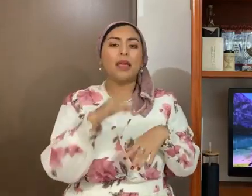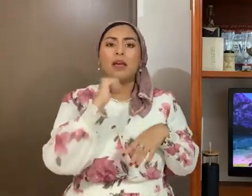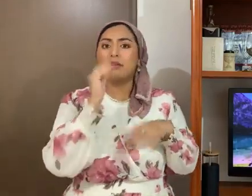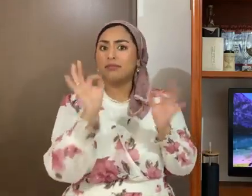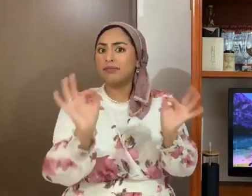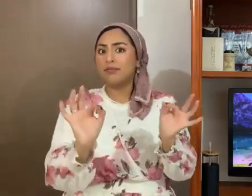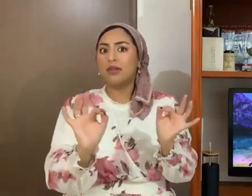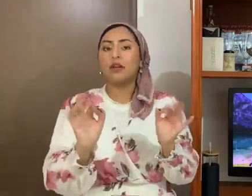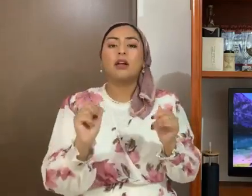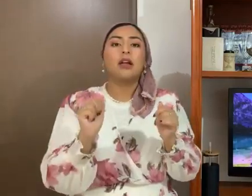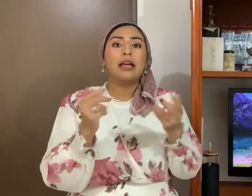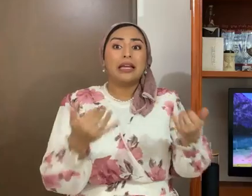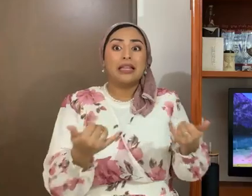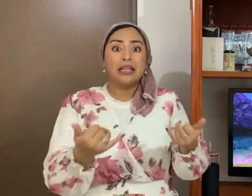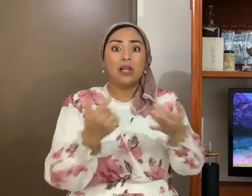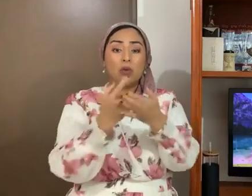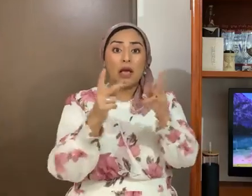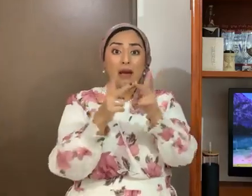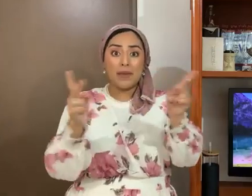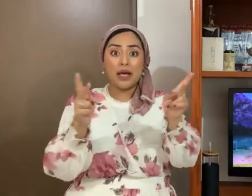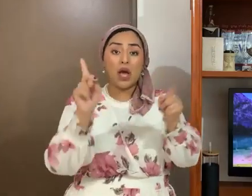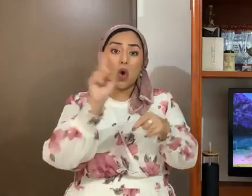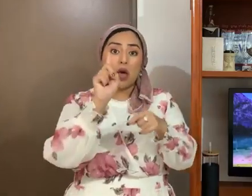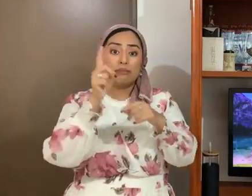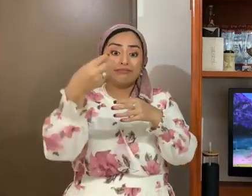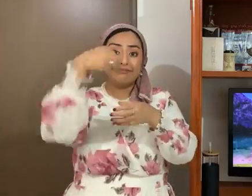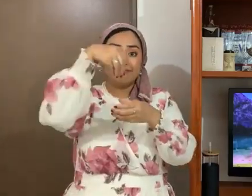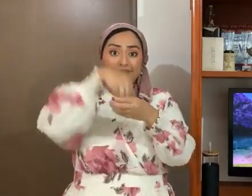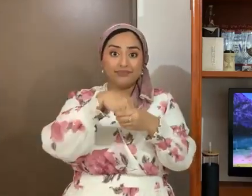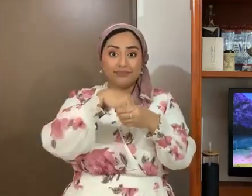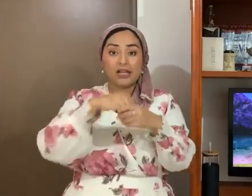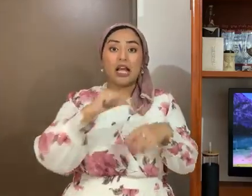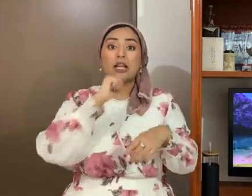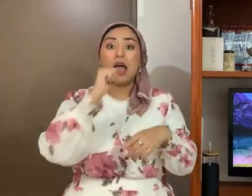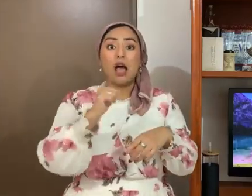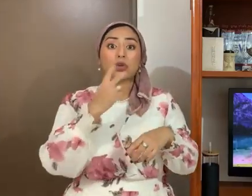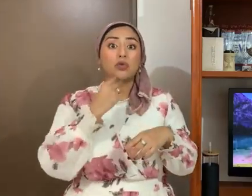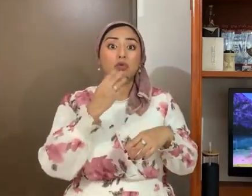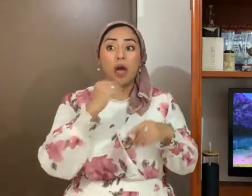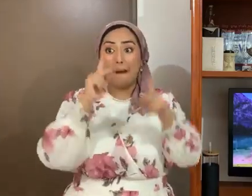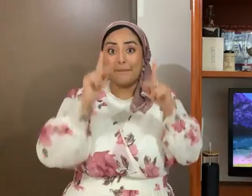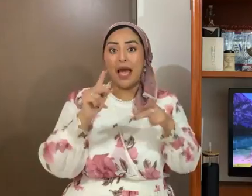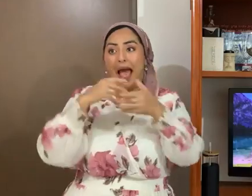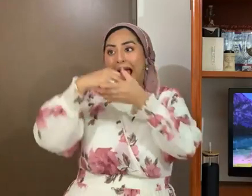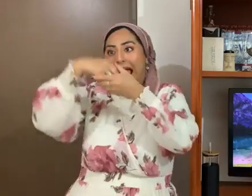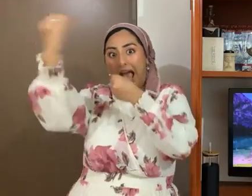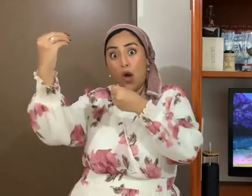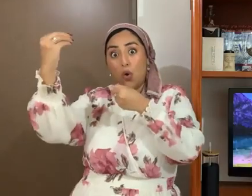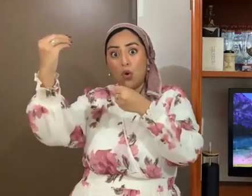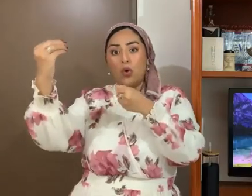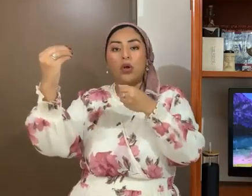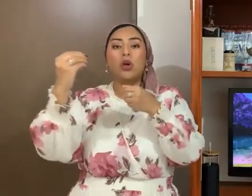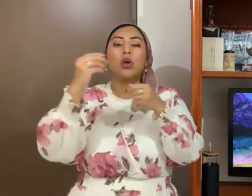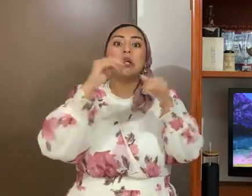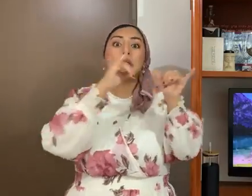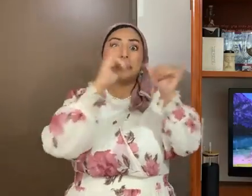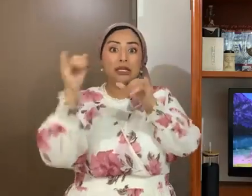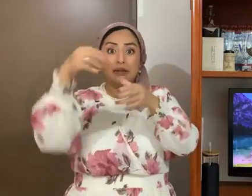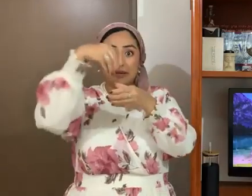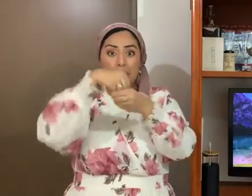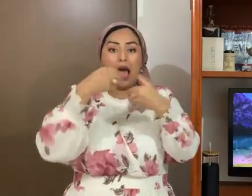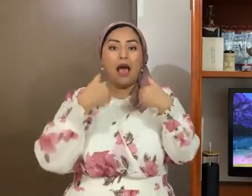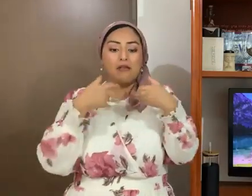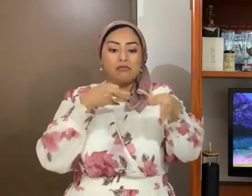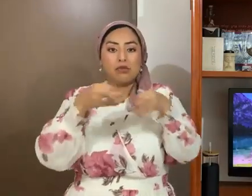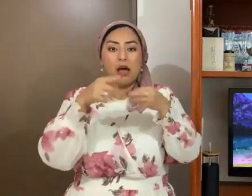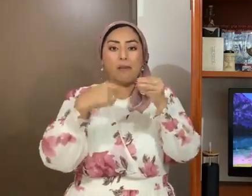amados hermanos, hermanas, que en esta parashá donde se incluye a un gentil, alguien que viene de fuera del pueblo, también esté